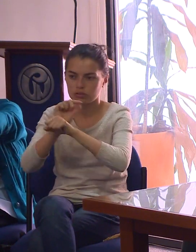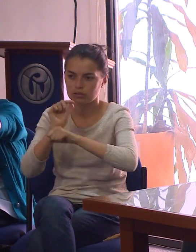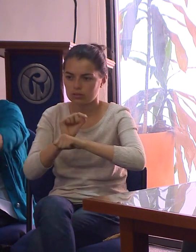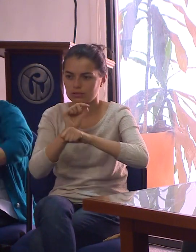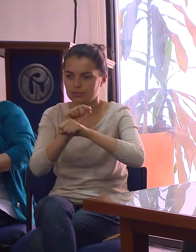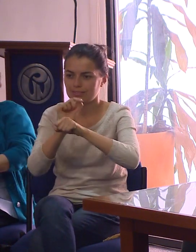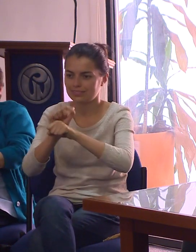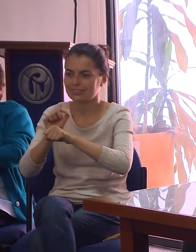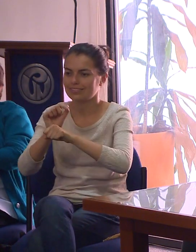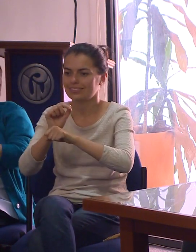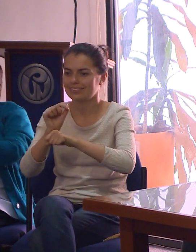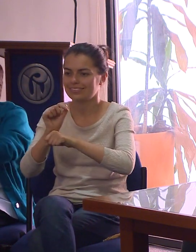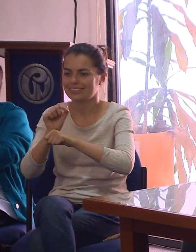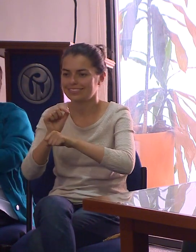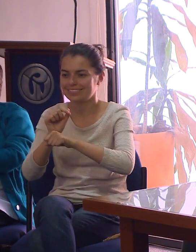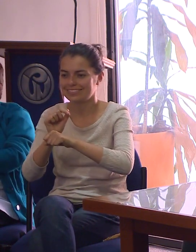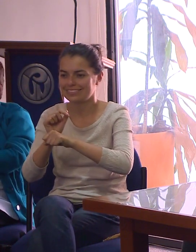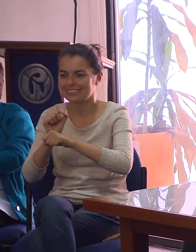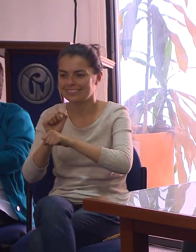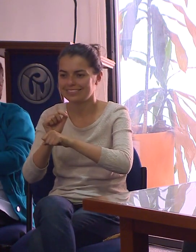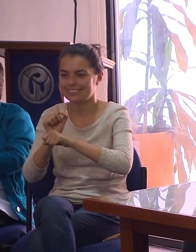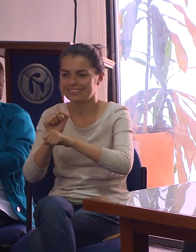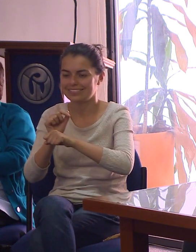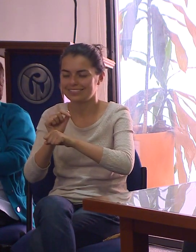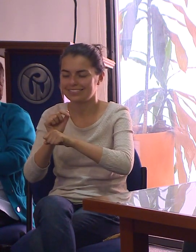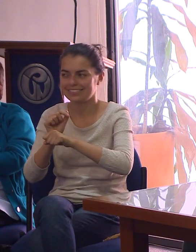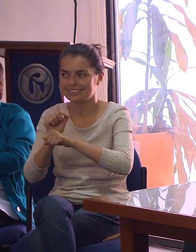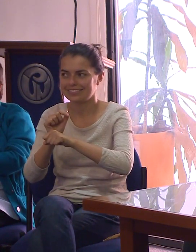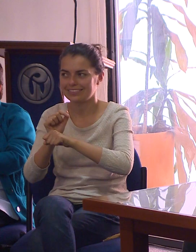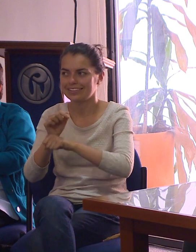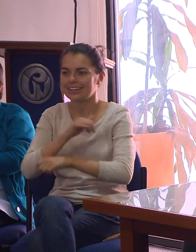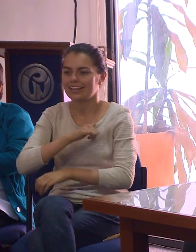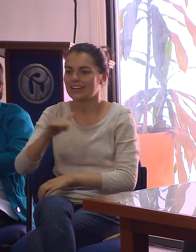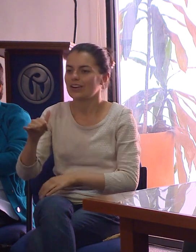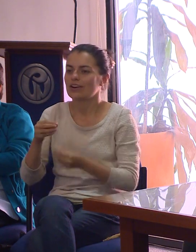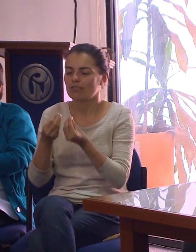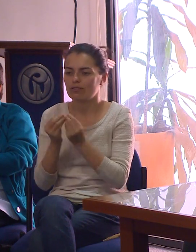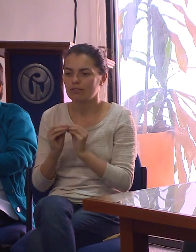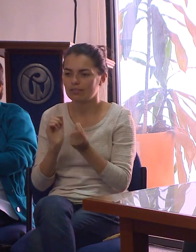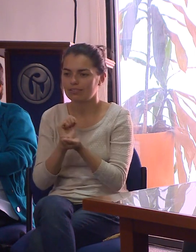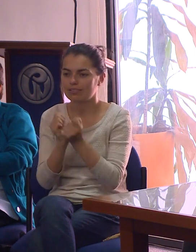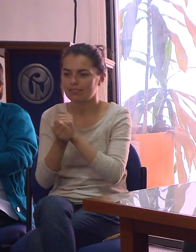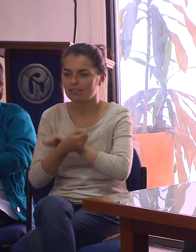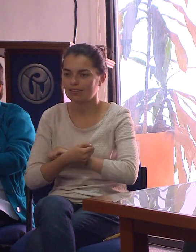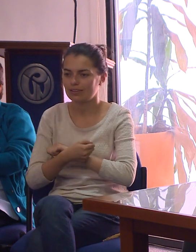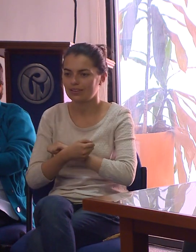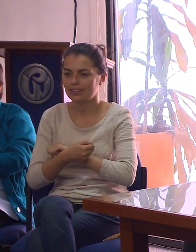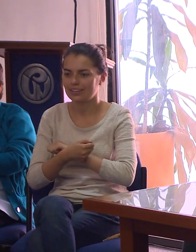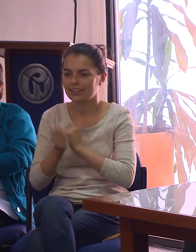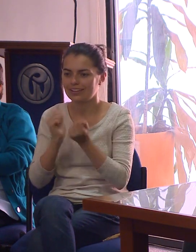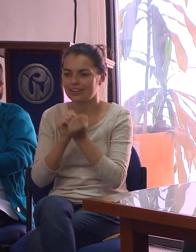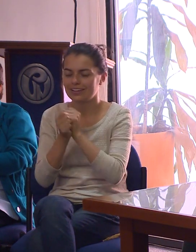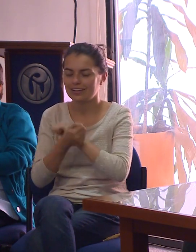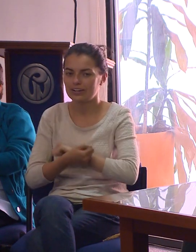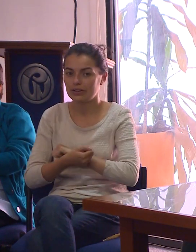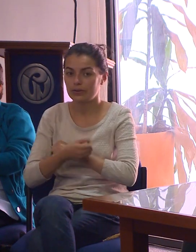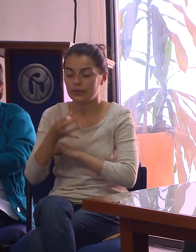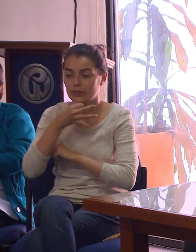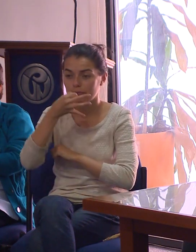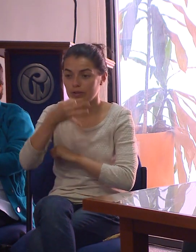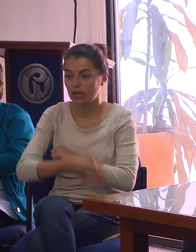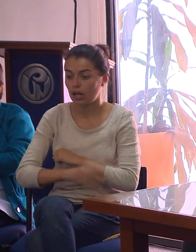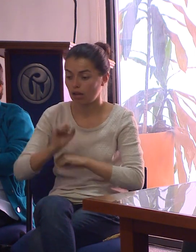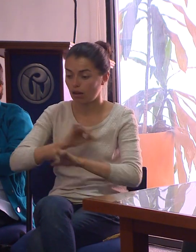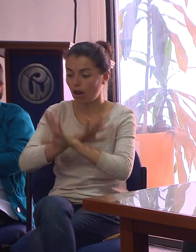para generar algún proceso de transformación en las comunidades, porque pues es evidente que cuando trabajamos el